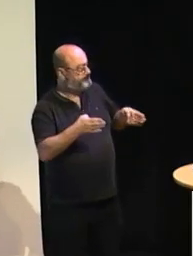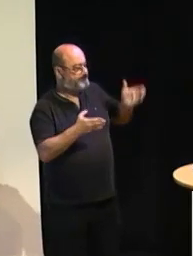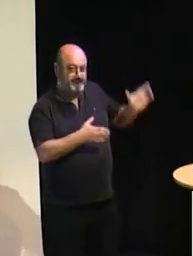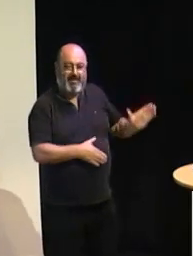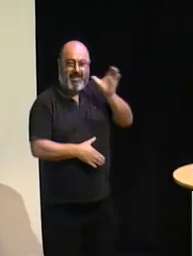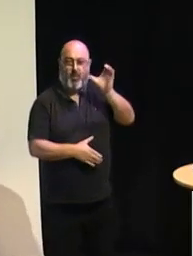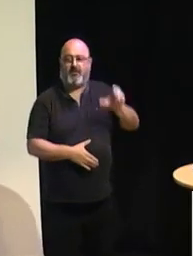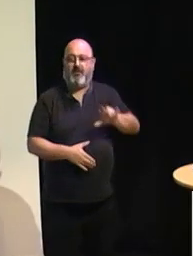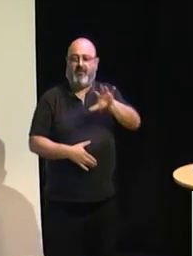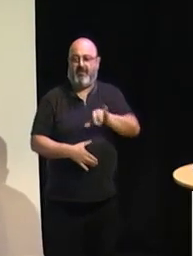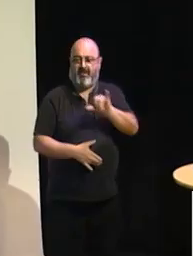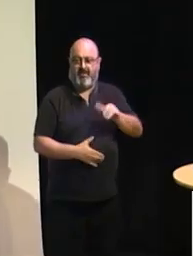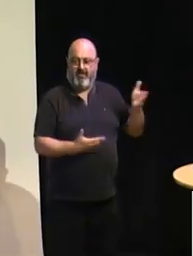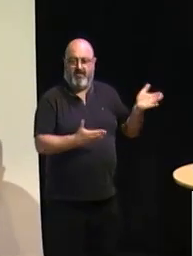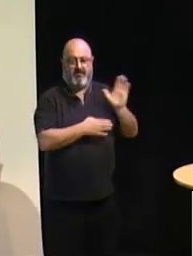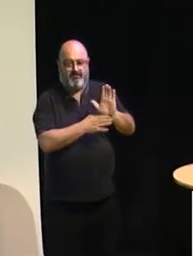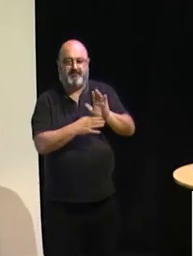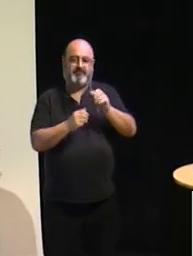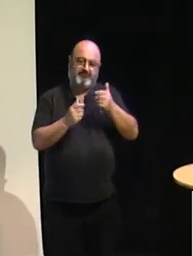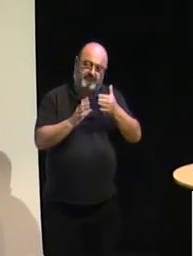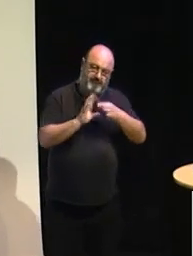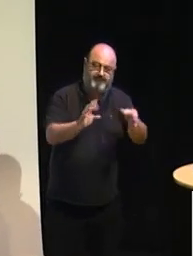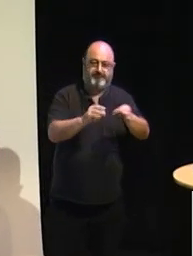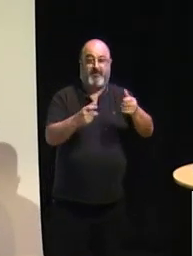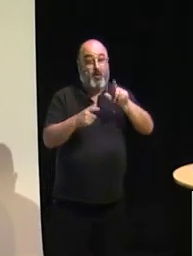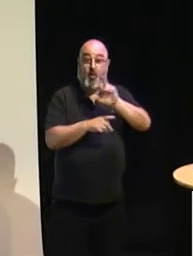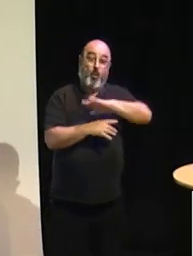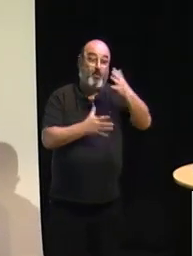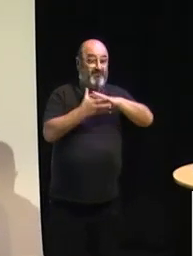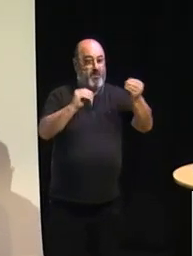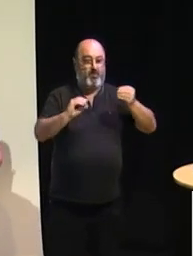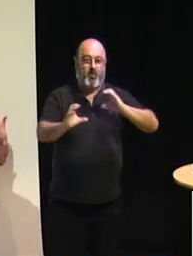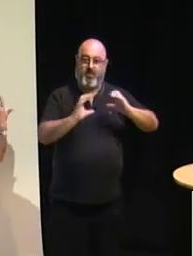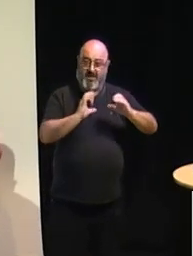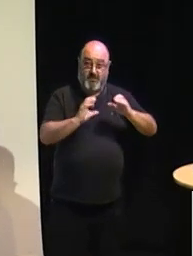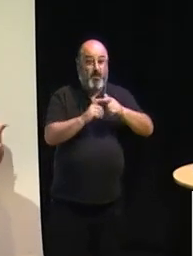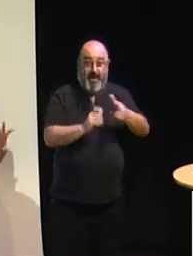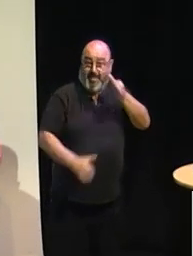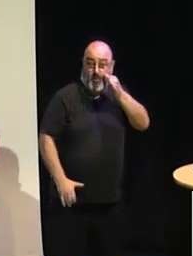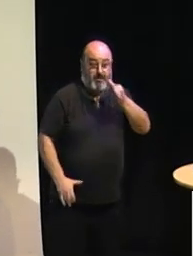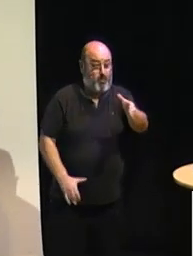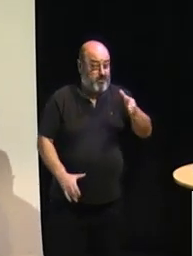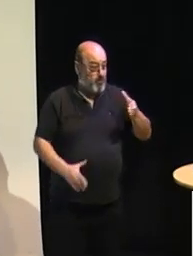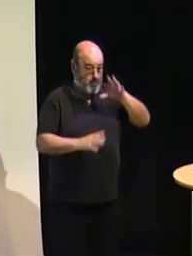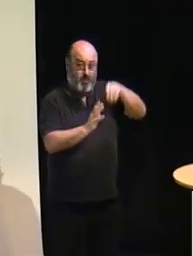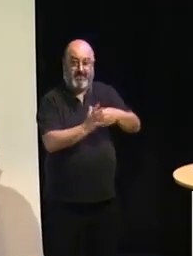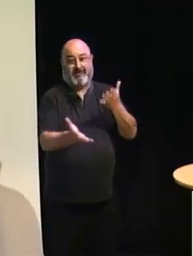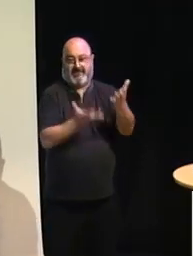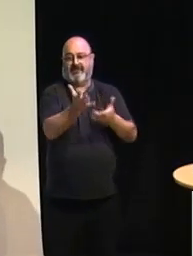Yann Quentin nous parler d'autres manières de communiquer et de s'entendre les uns les autres que la parole. Et